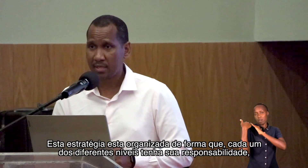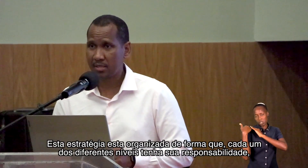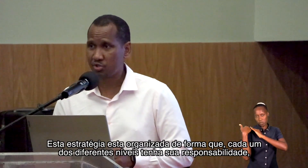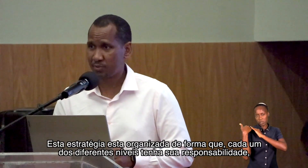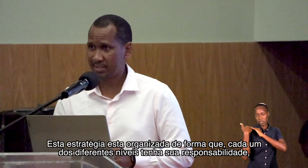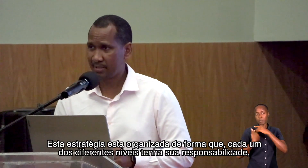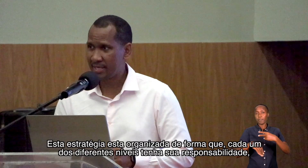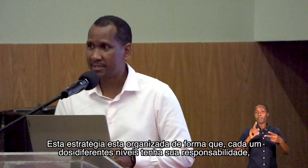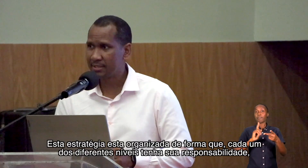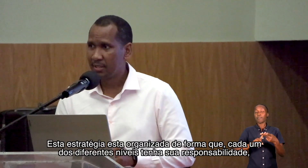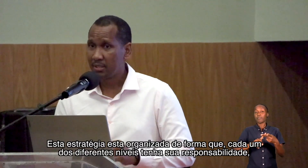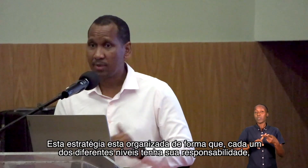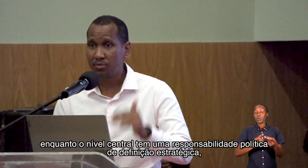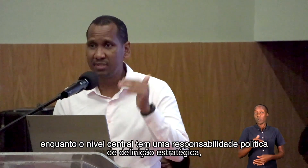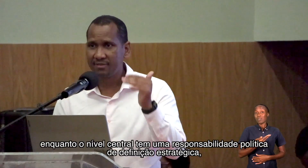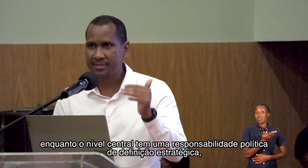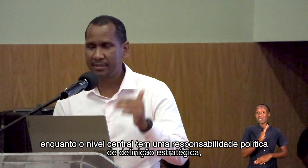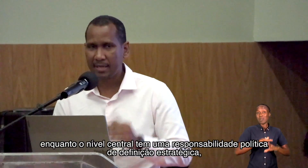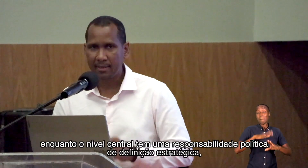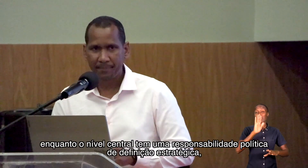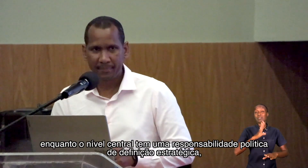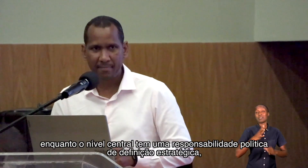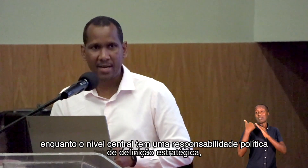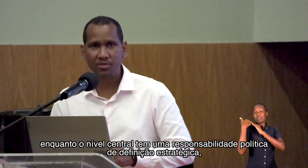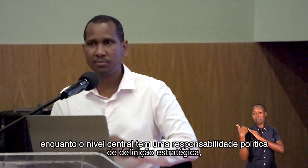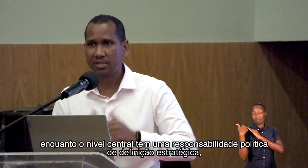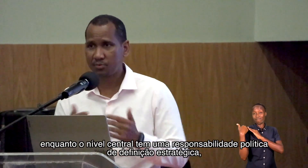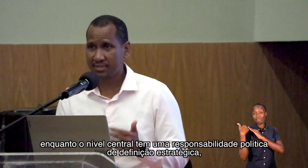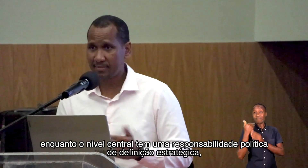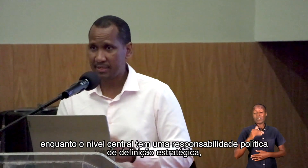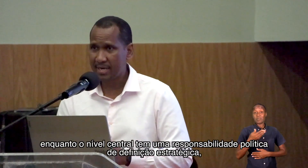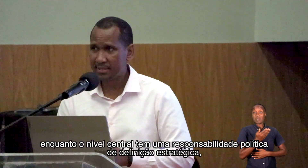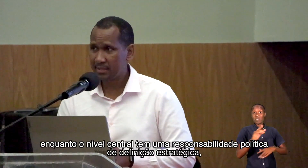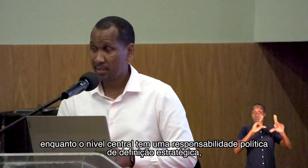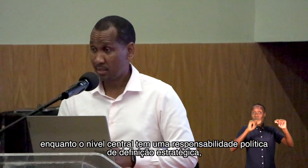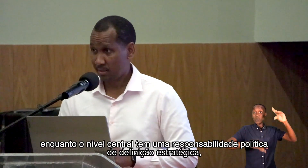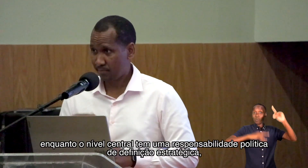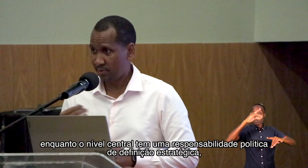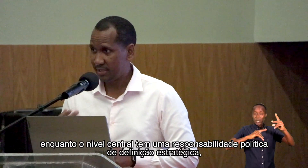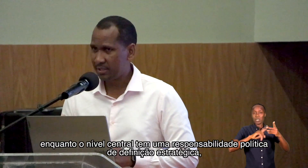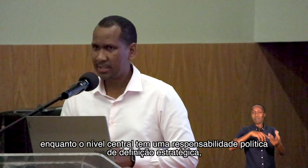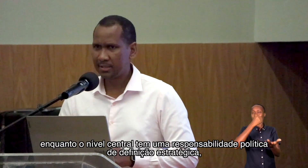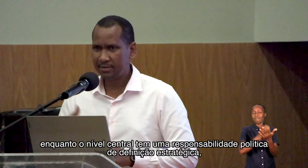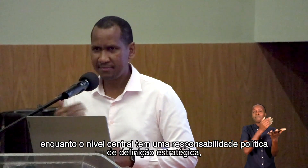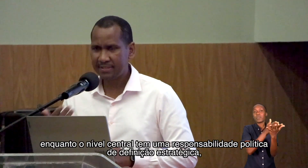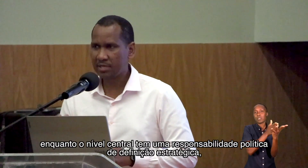responsabilidade. Enquanto o nível central tem mais uma responsabilidade política, de definição